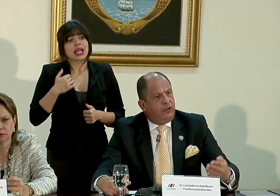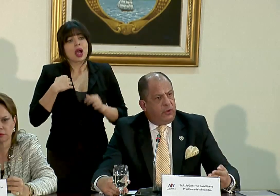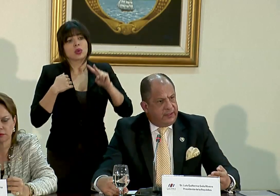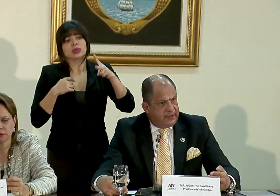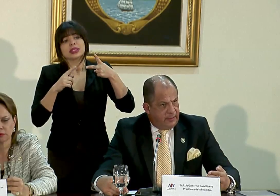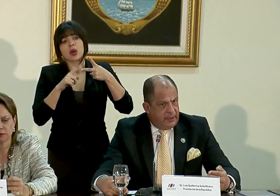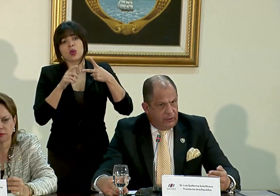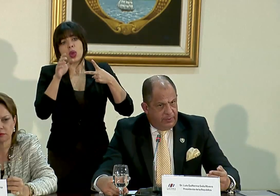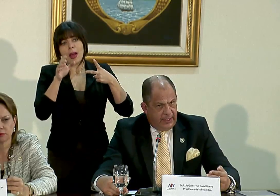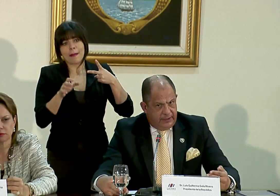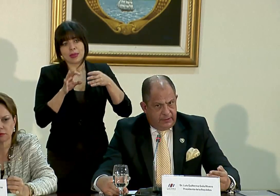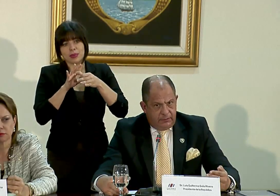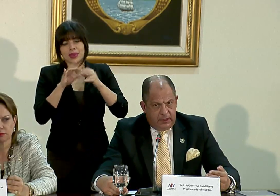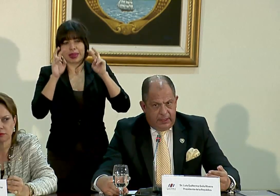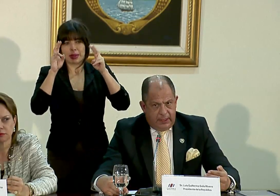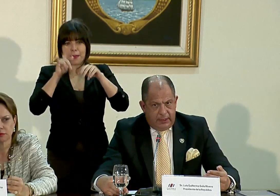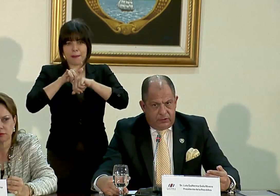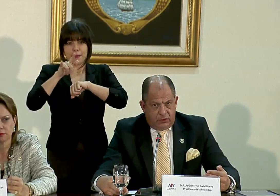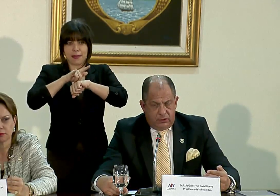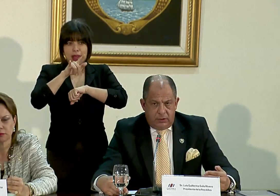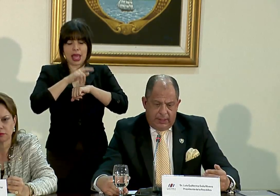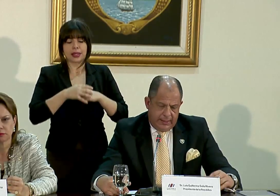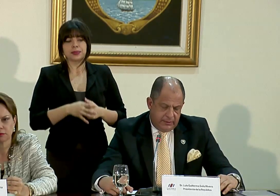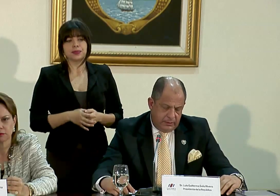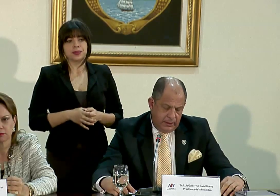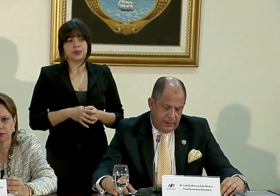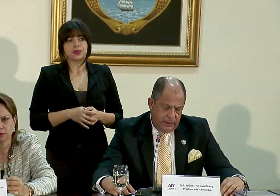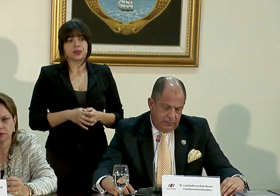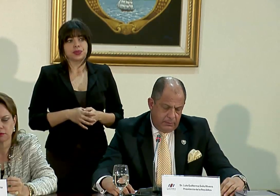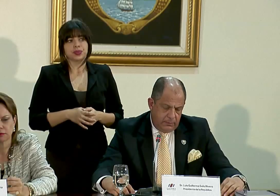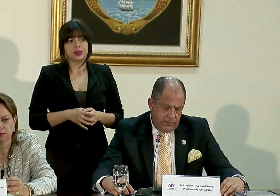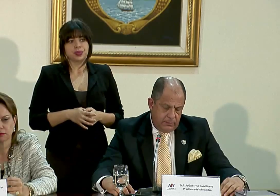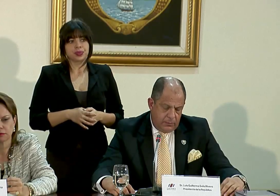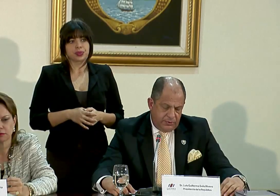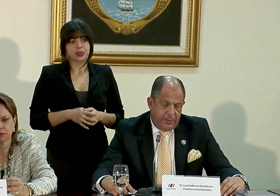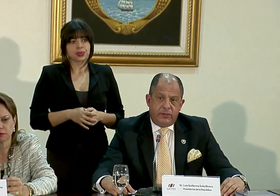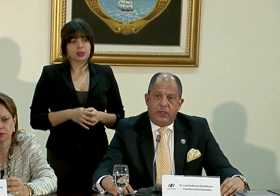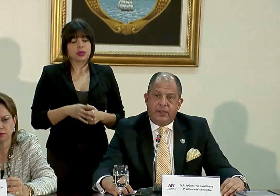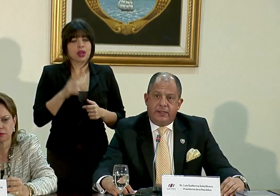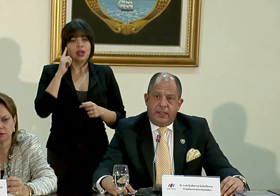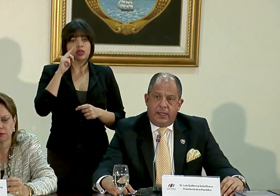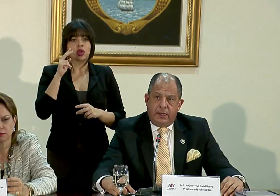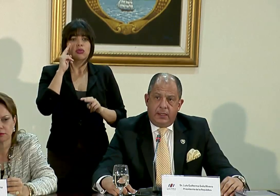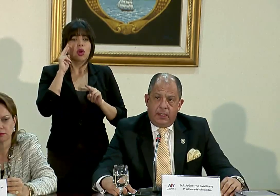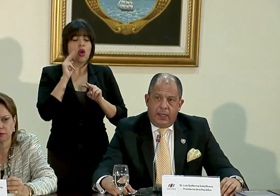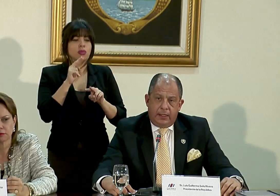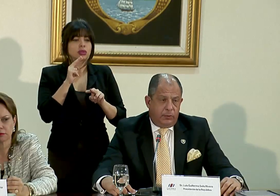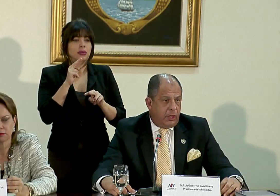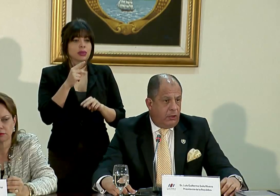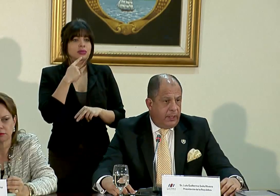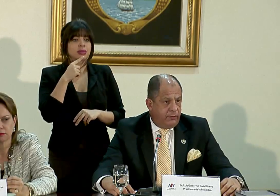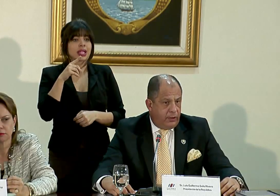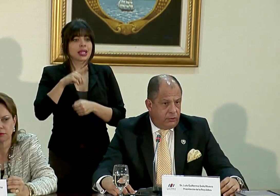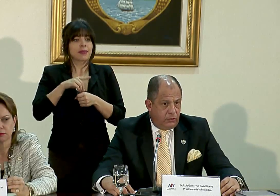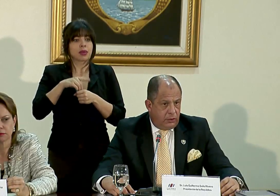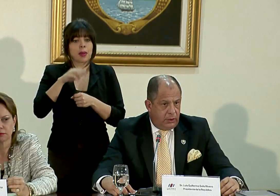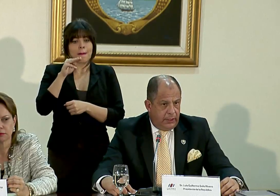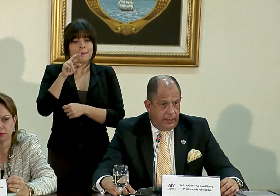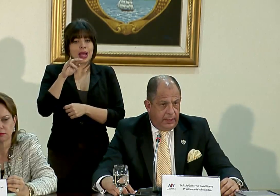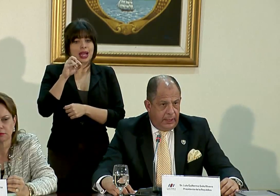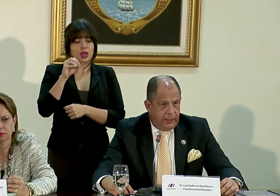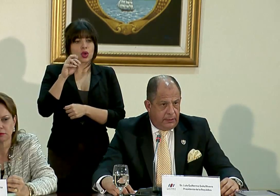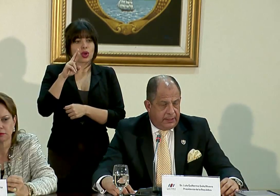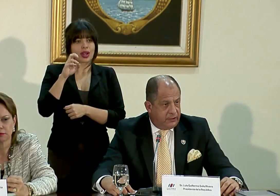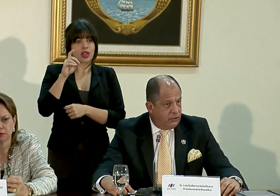segundo capítulo a este tema de los viajes, que son las observaciones que hacía el diputado Mario Redondo